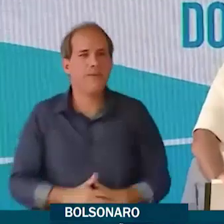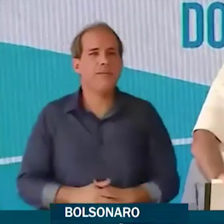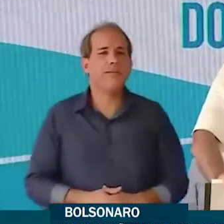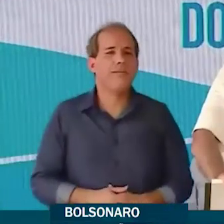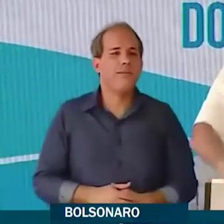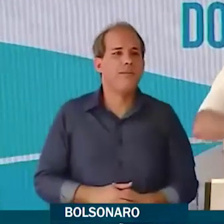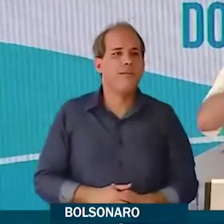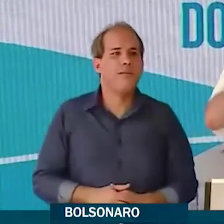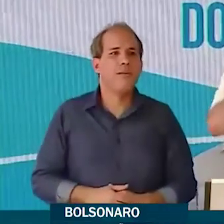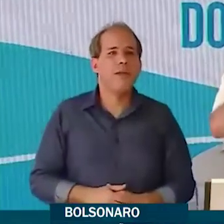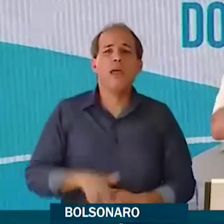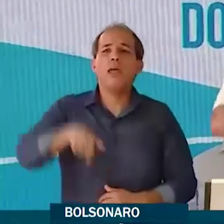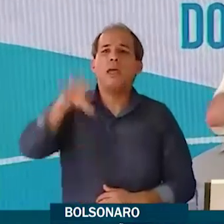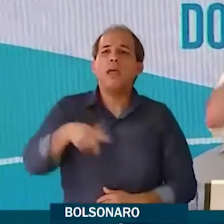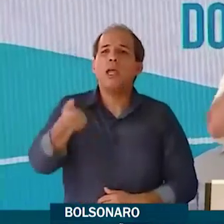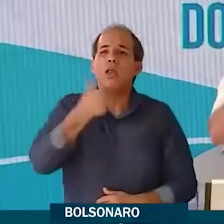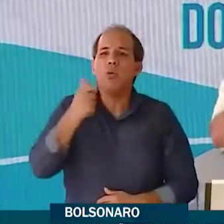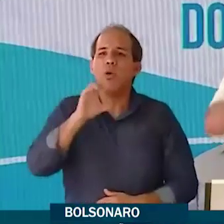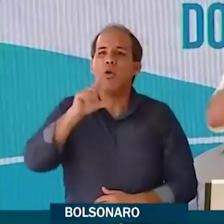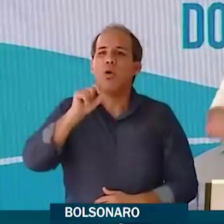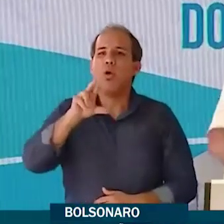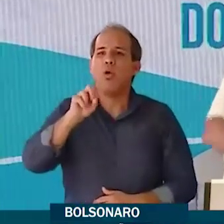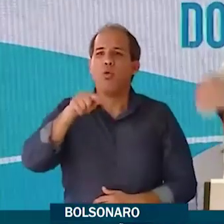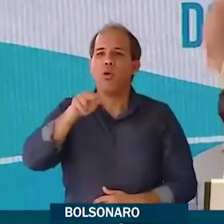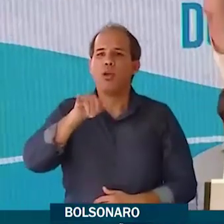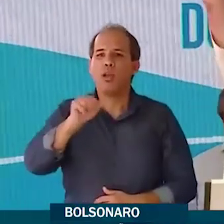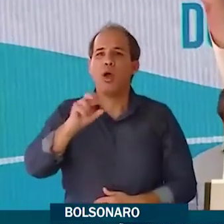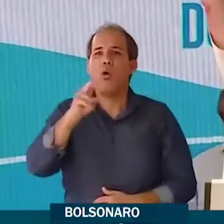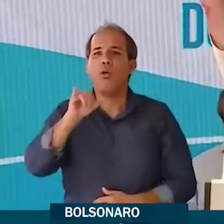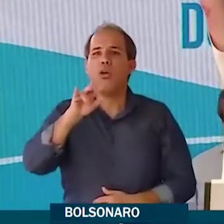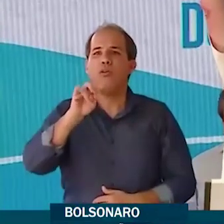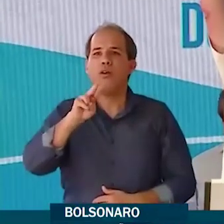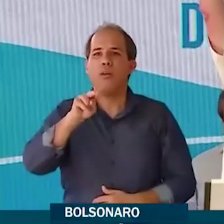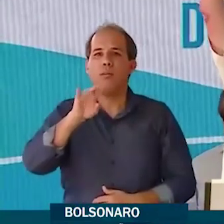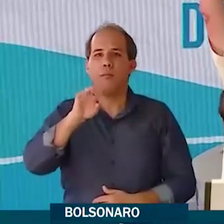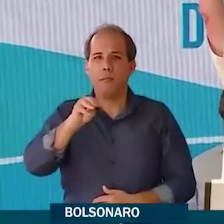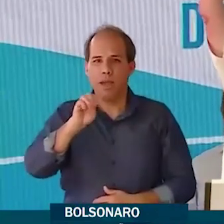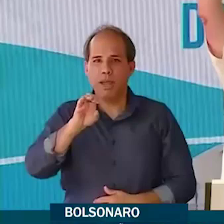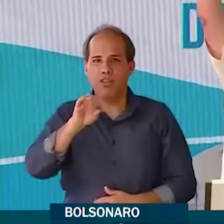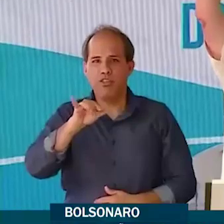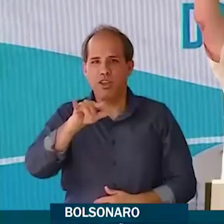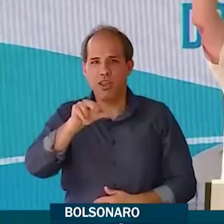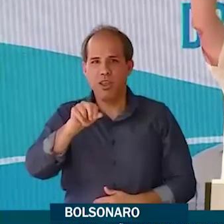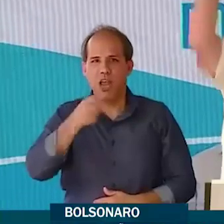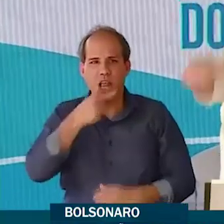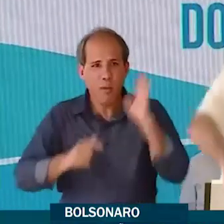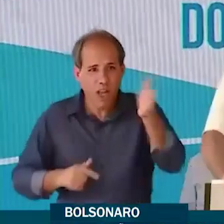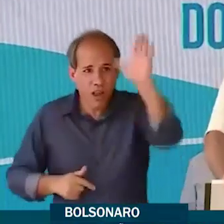branco e quem tomou Colatina hoje é metida levanta o Brasil